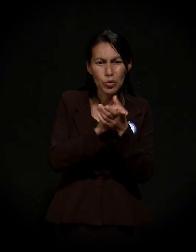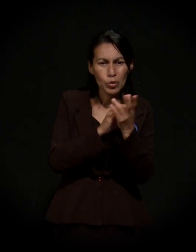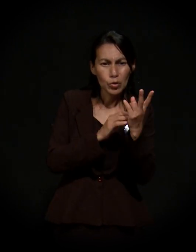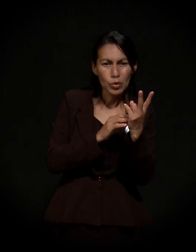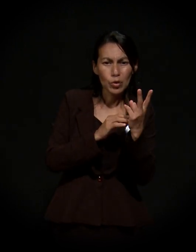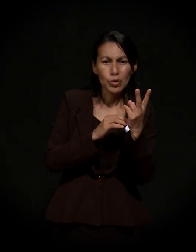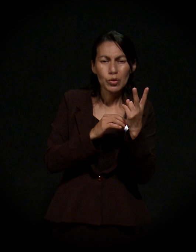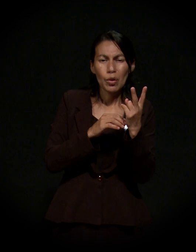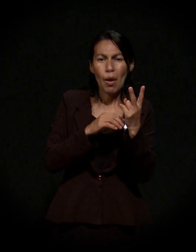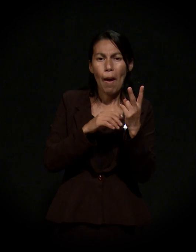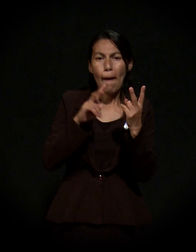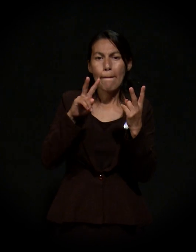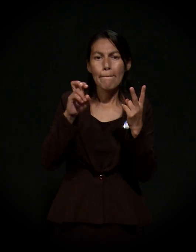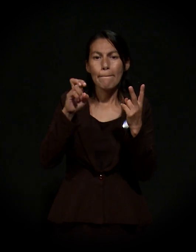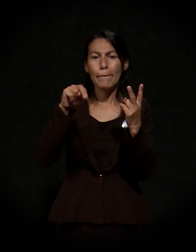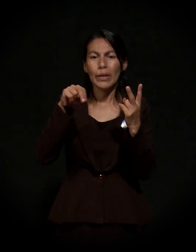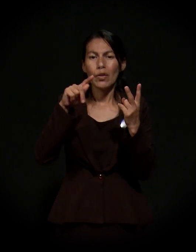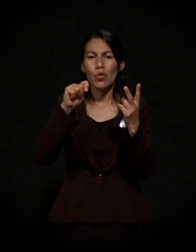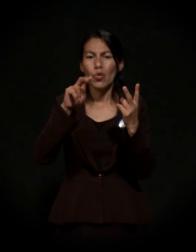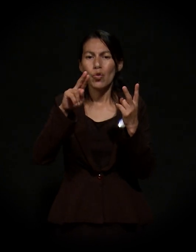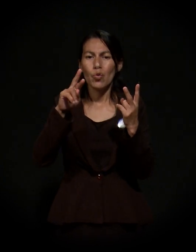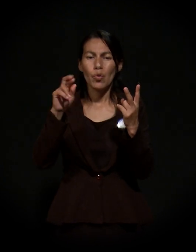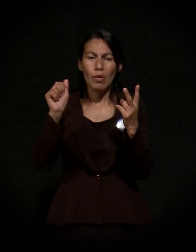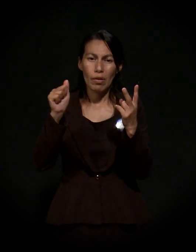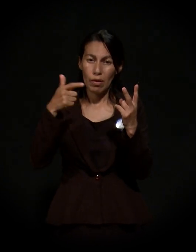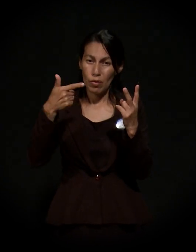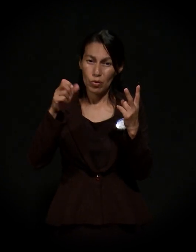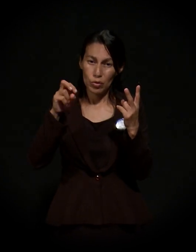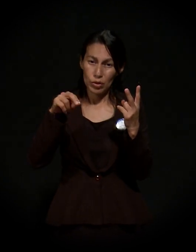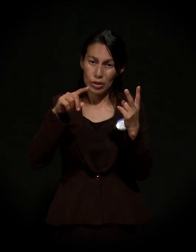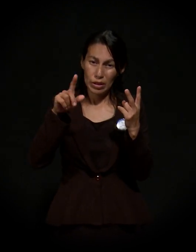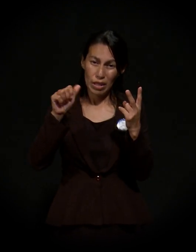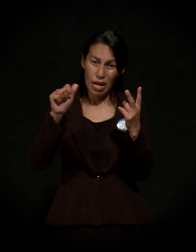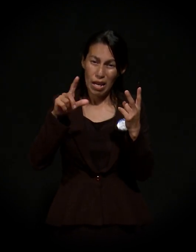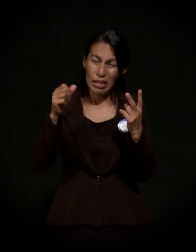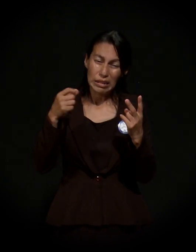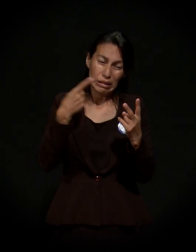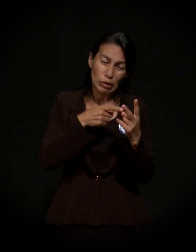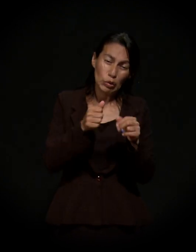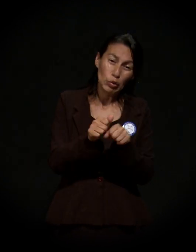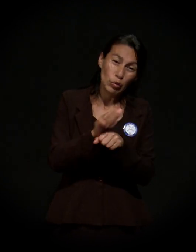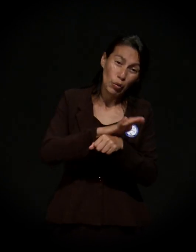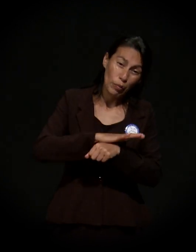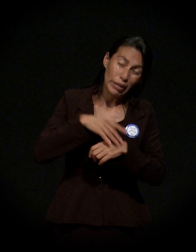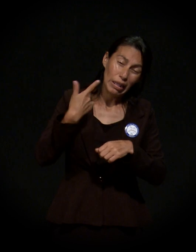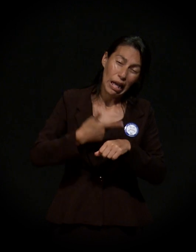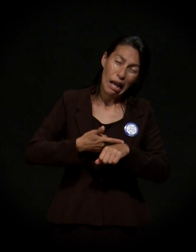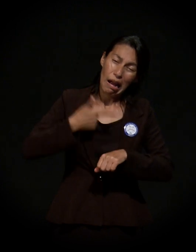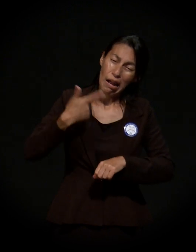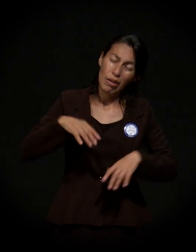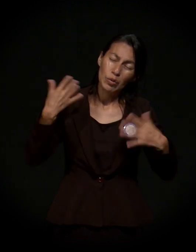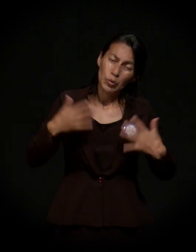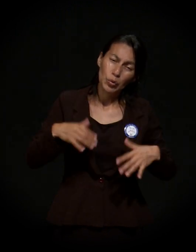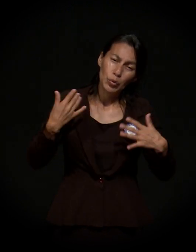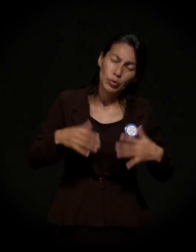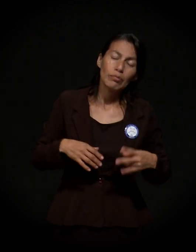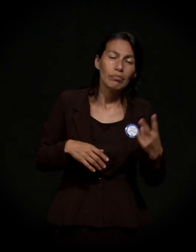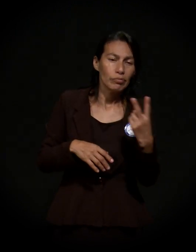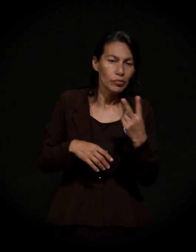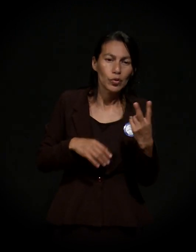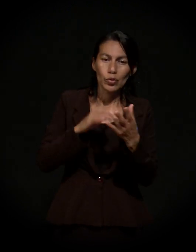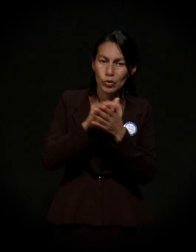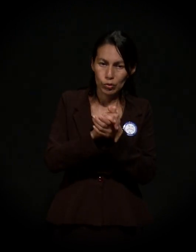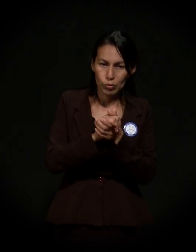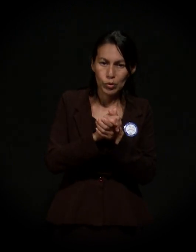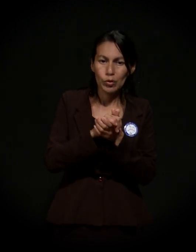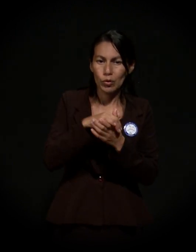incluyan a los esposos Ventura González, afectados por COVID. Esto dice Elizabeth Bernal Ponce.